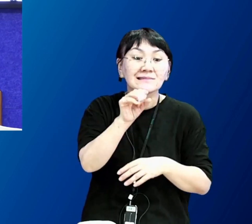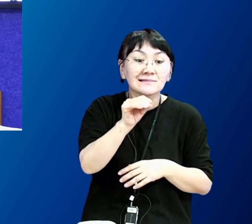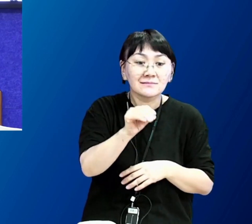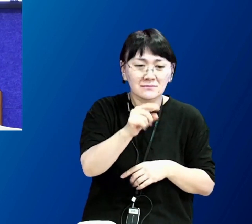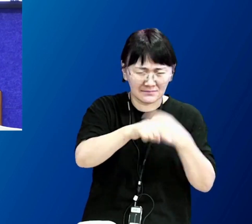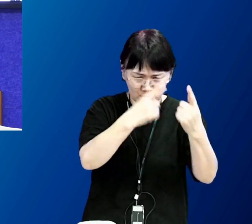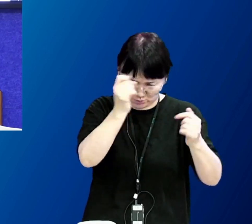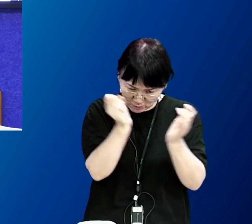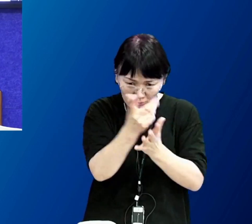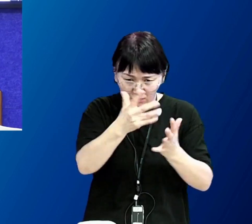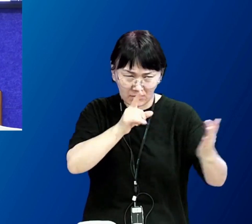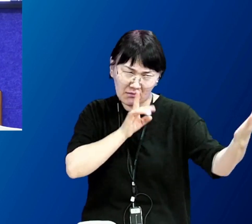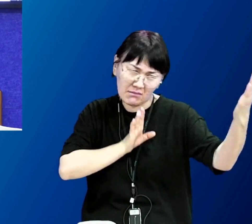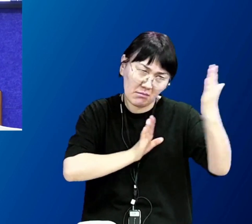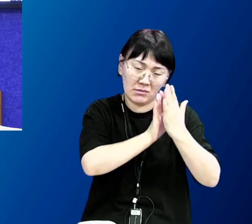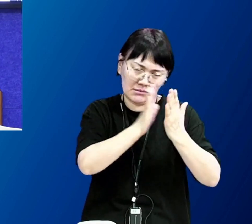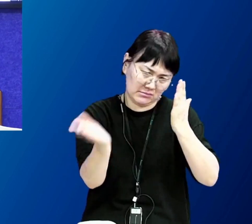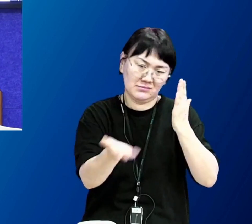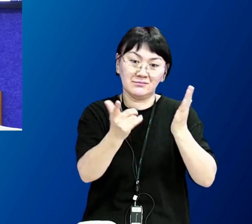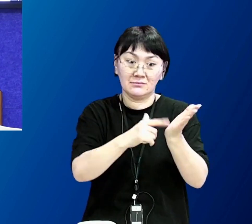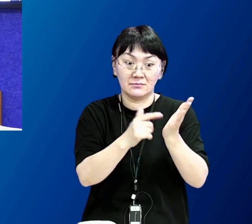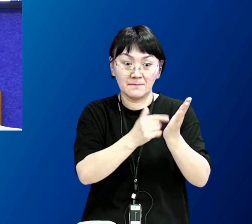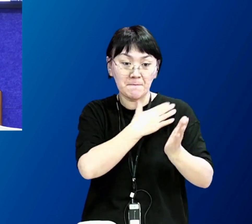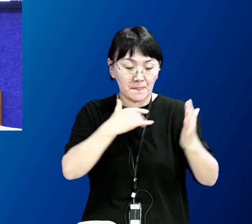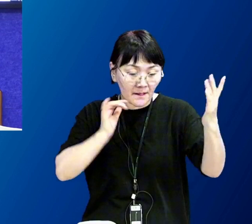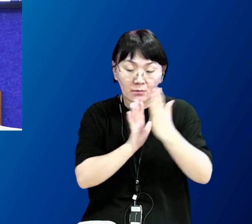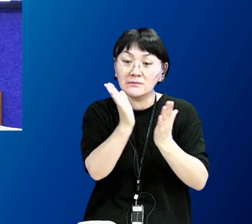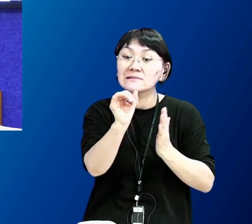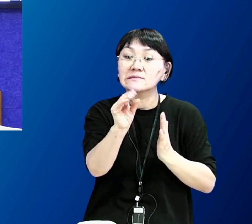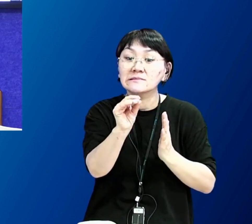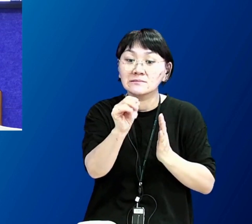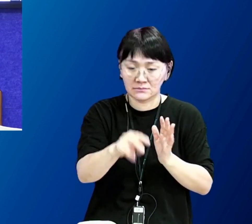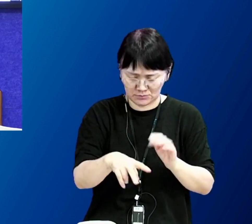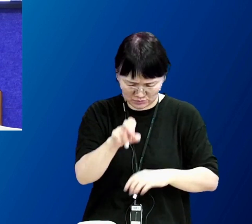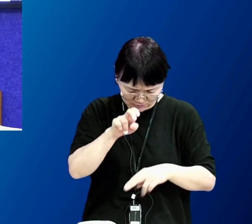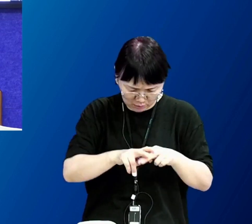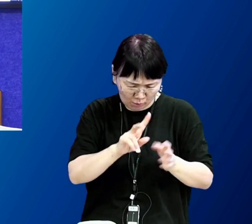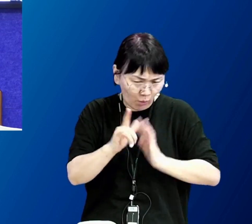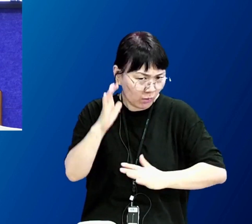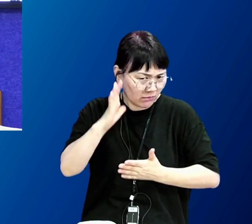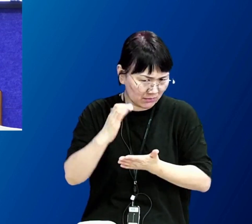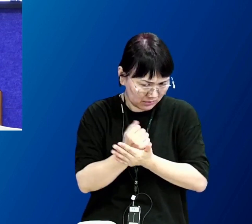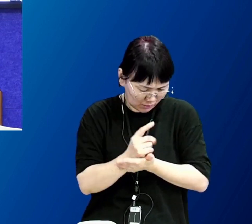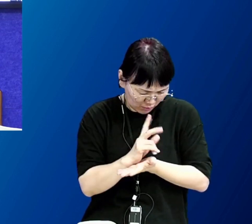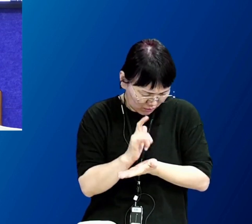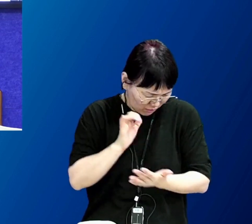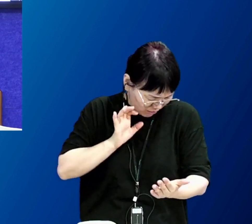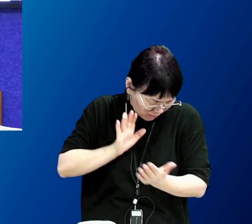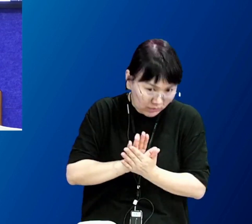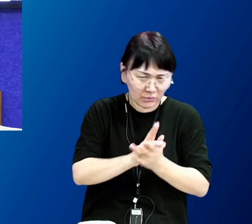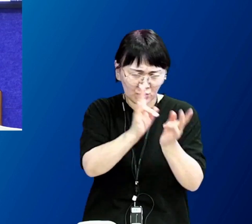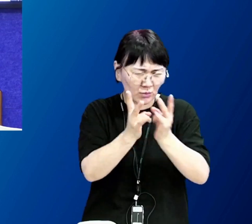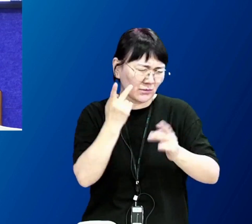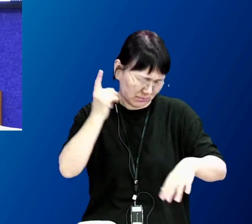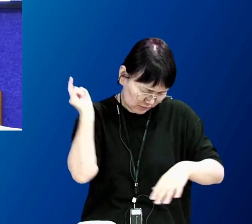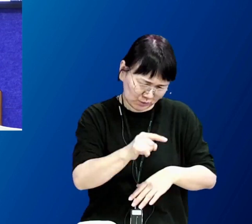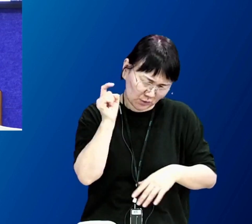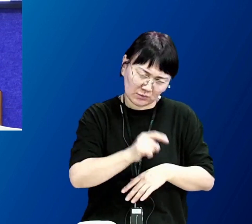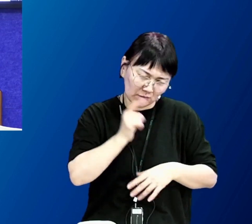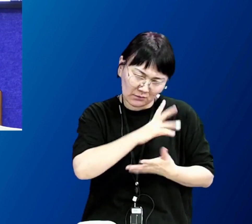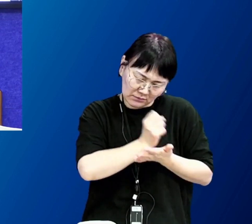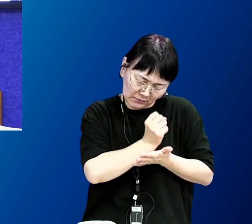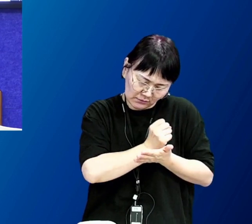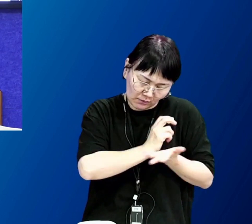эзэнтэй ойр байх ёстой. Эзэнтэй ойр байна гэдэг нь үхтэй ойр байхыг хэлж байгаа. Нөхрөлөлдөө байнга ирэхийг хэлж